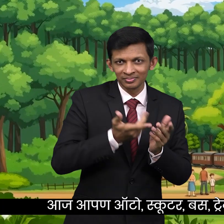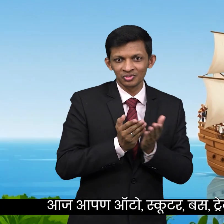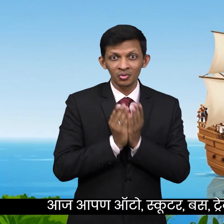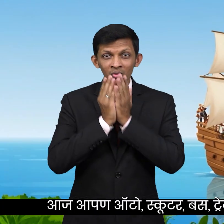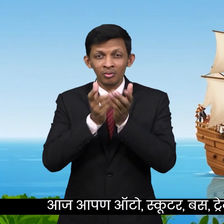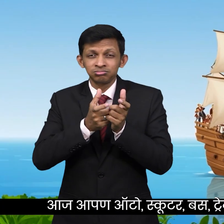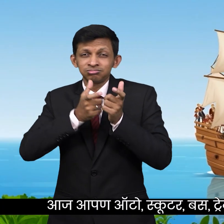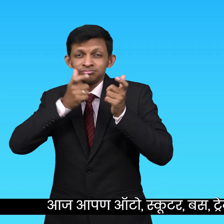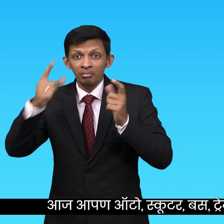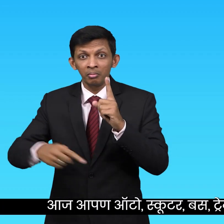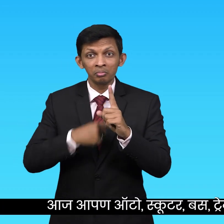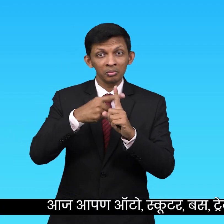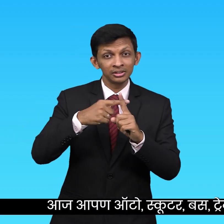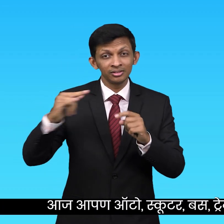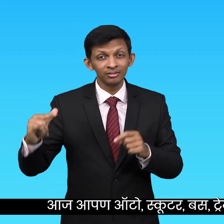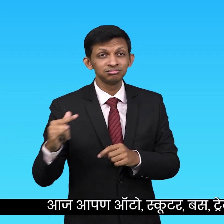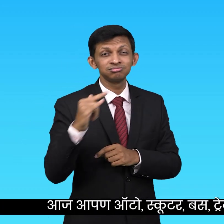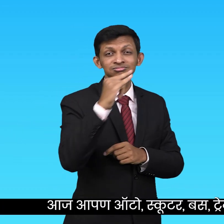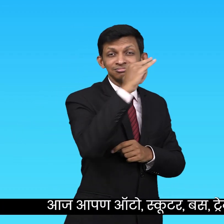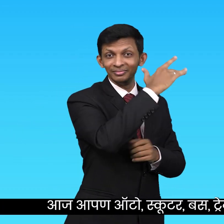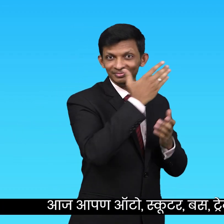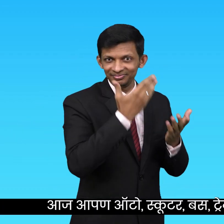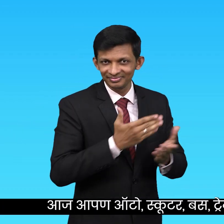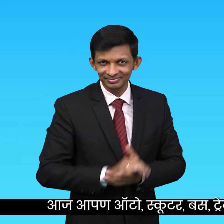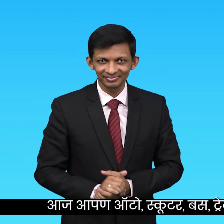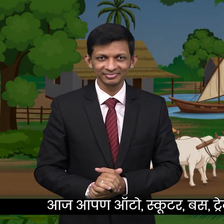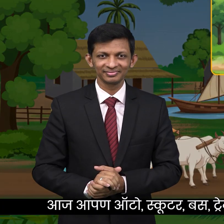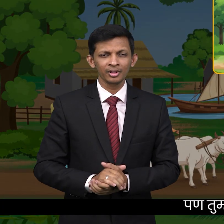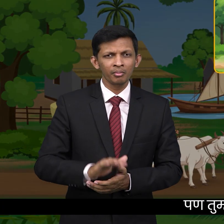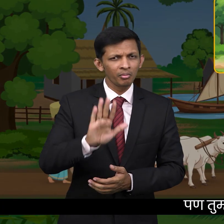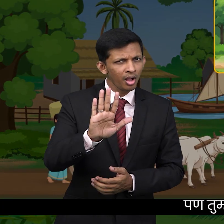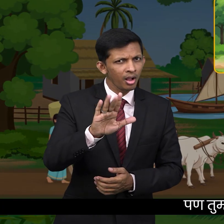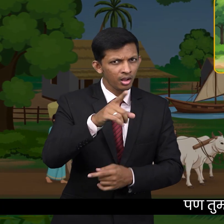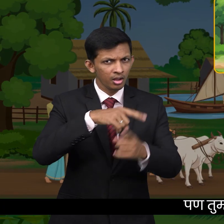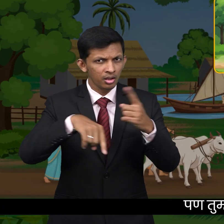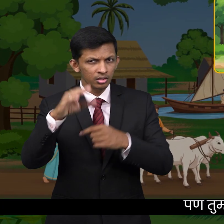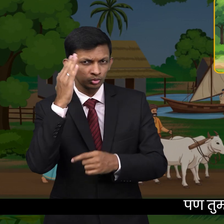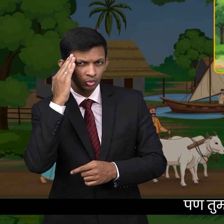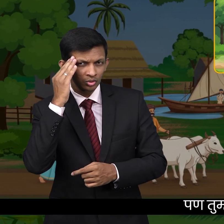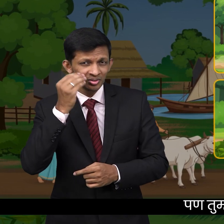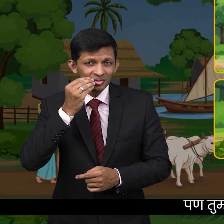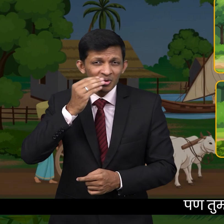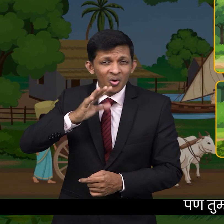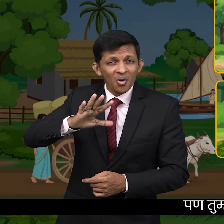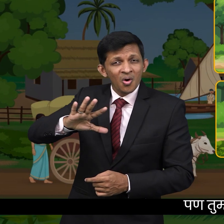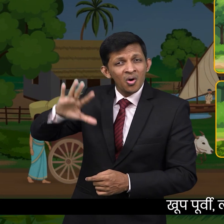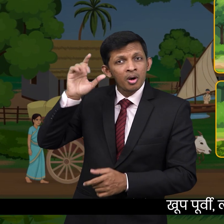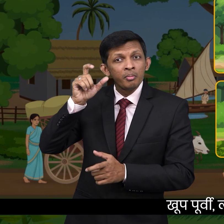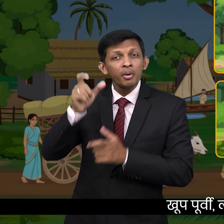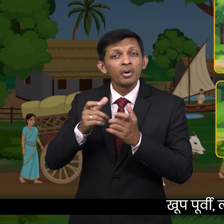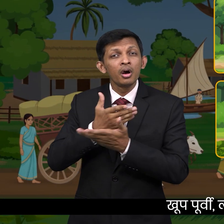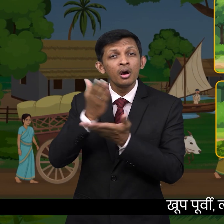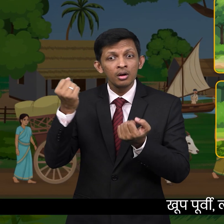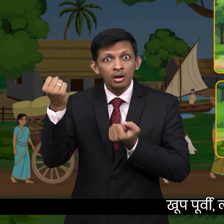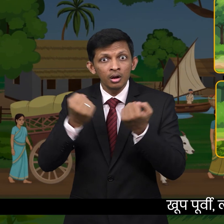विमाने यासारखी वाहने वापरतो. पण तुम्हाला माहिती आहे का,